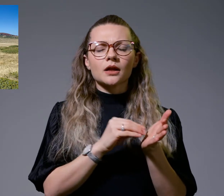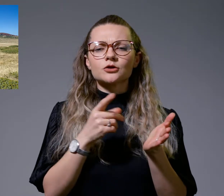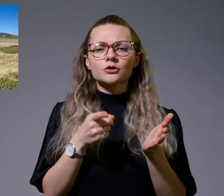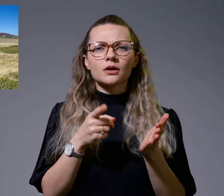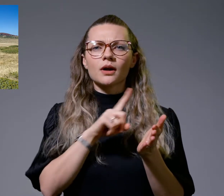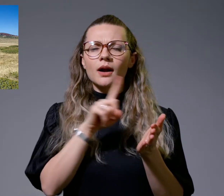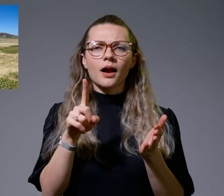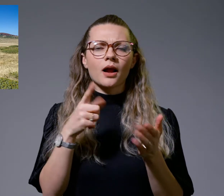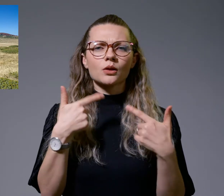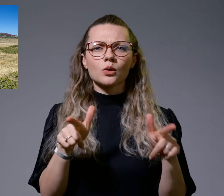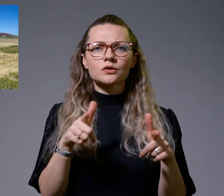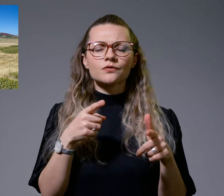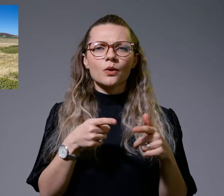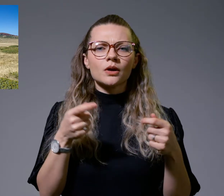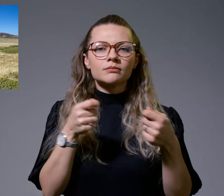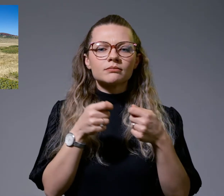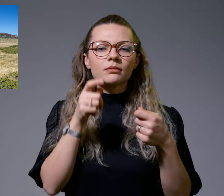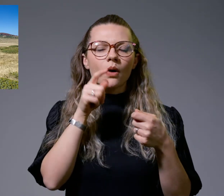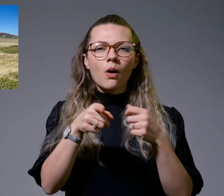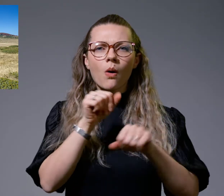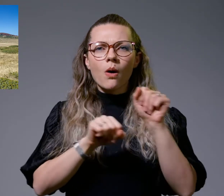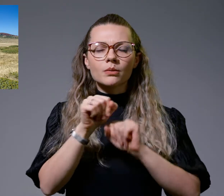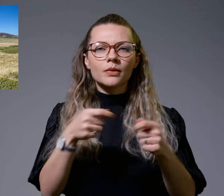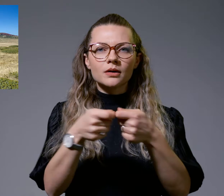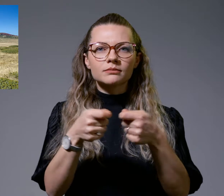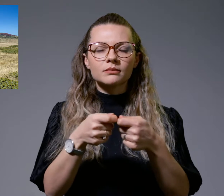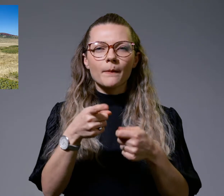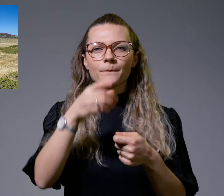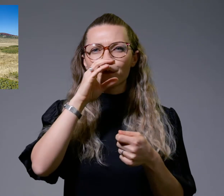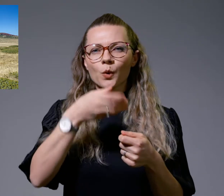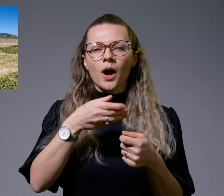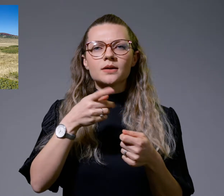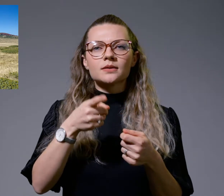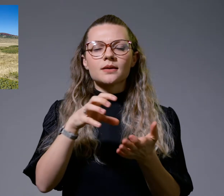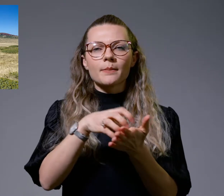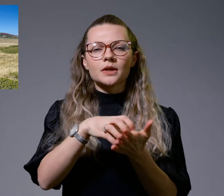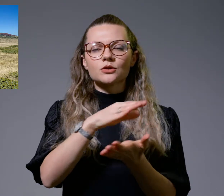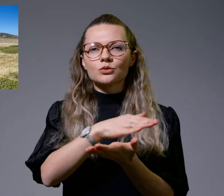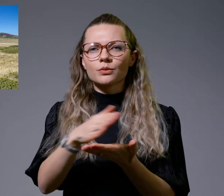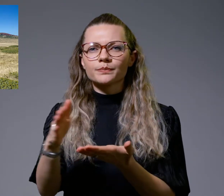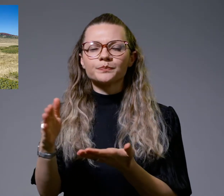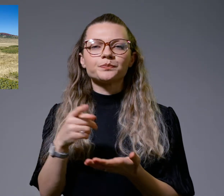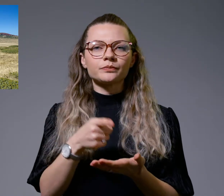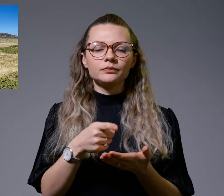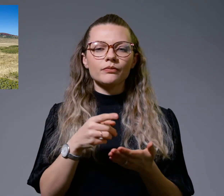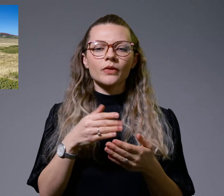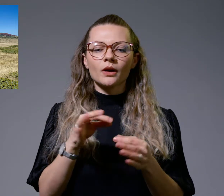се консолидира одбраната на бугарските позиции. Растојанието на